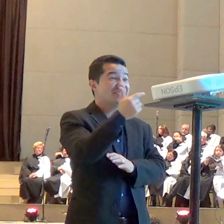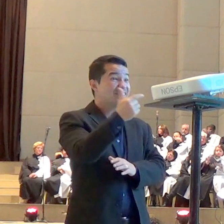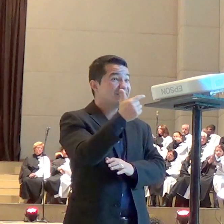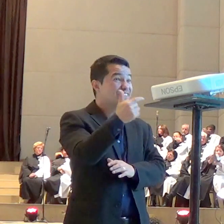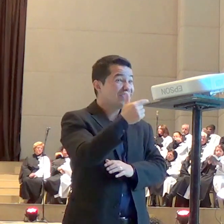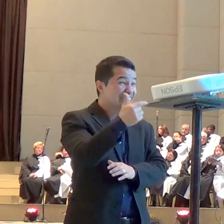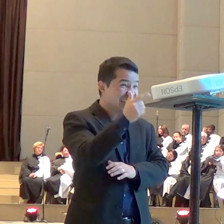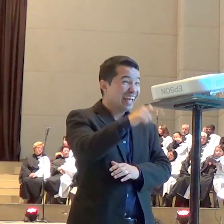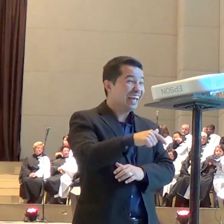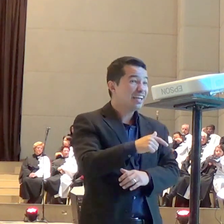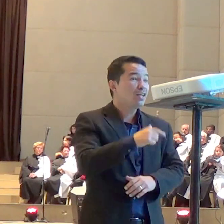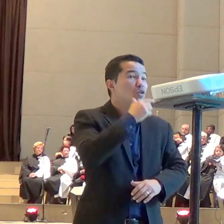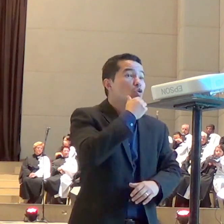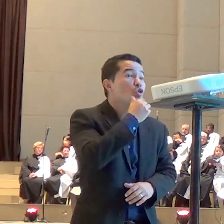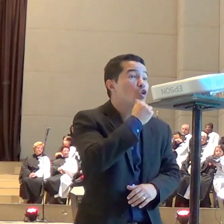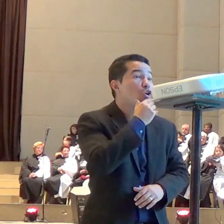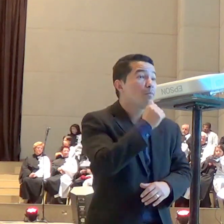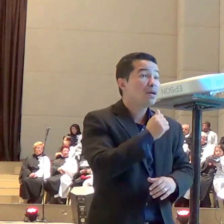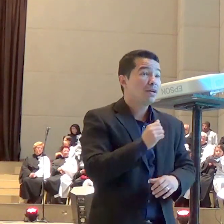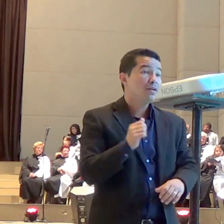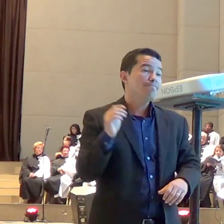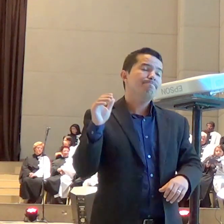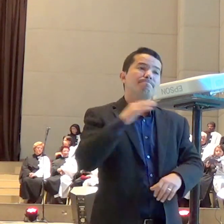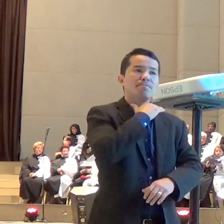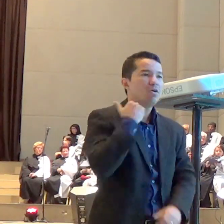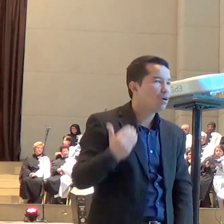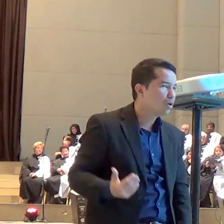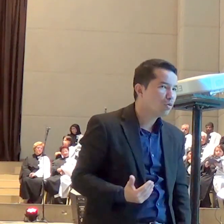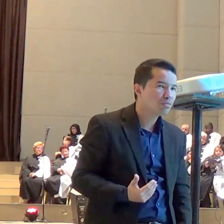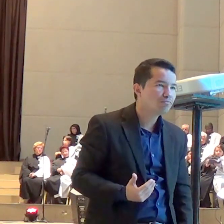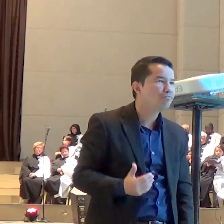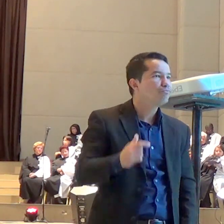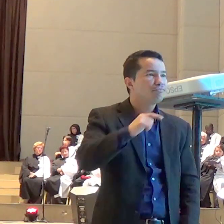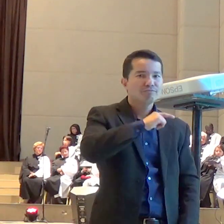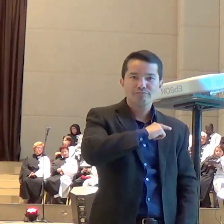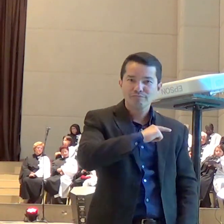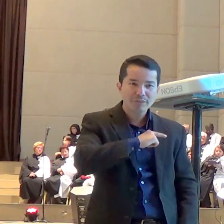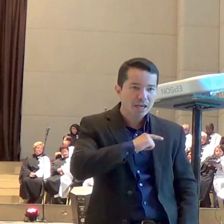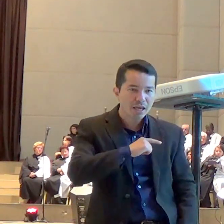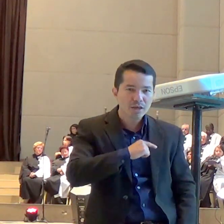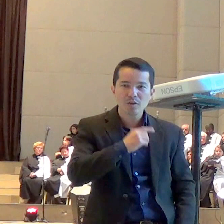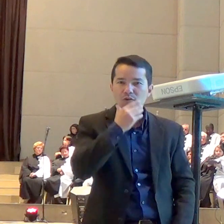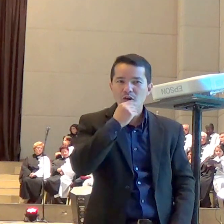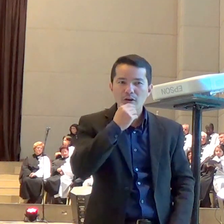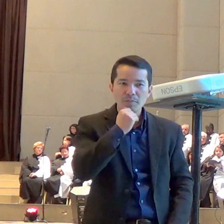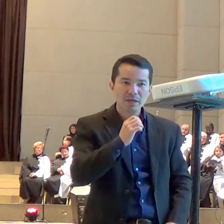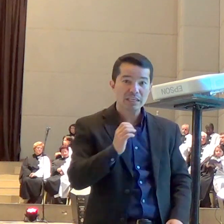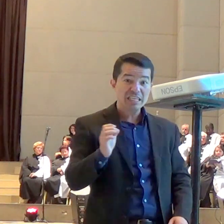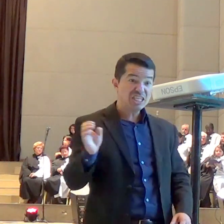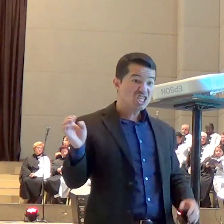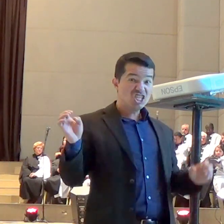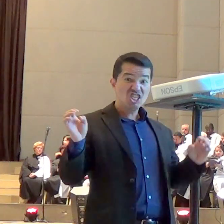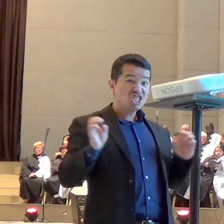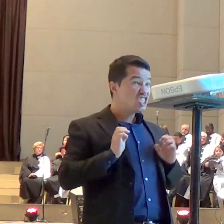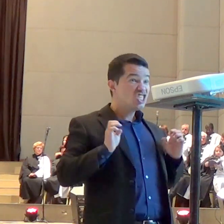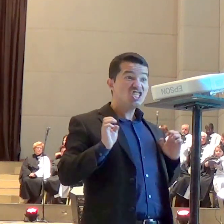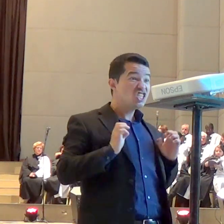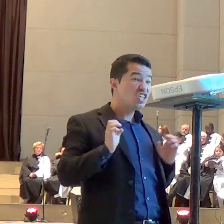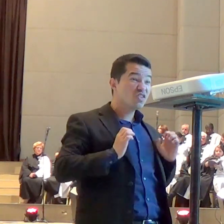morreu e foi sepultado outra ação dos anjos é que eles participam